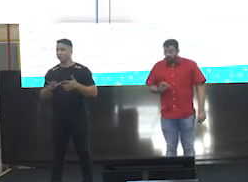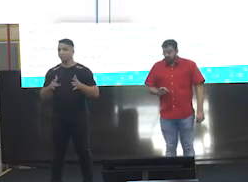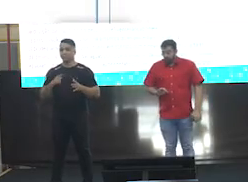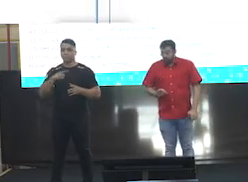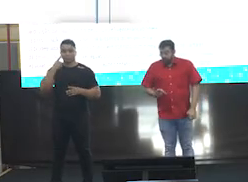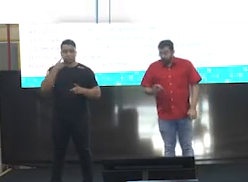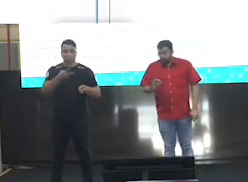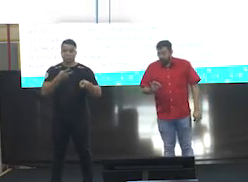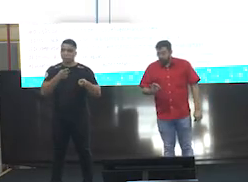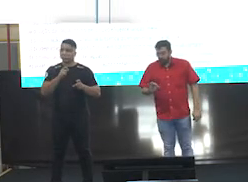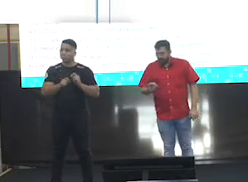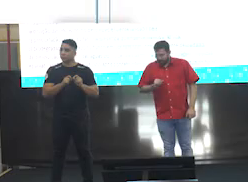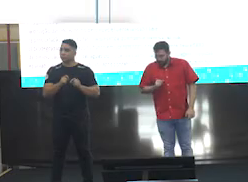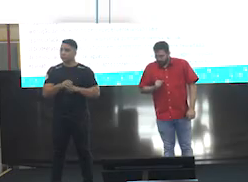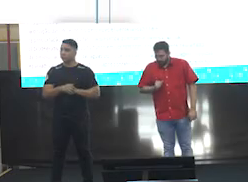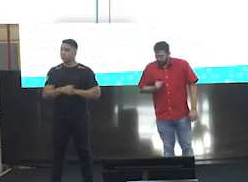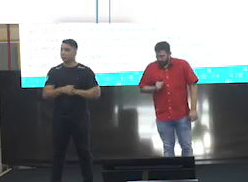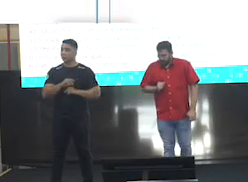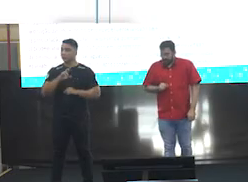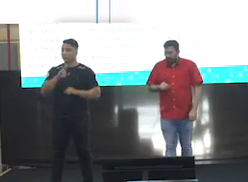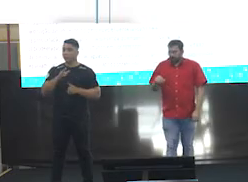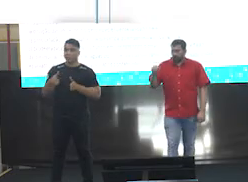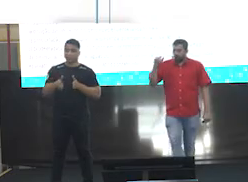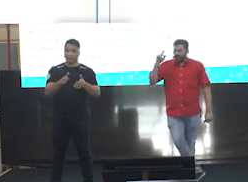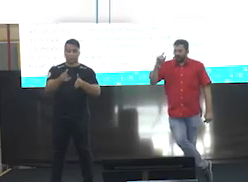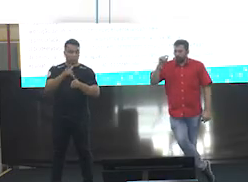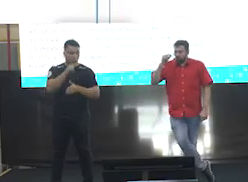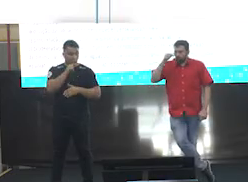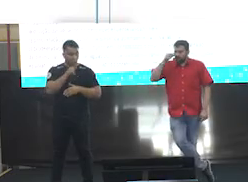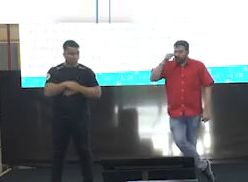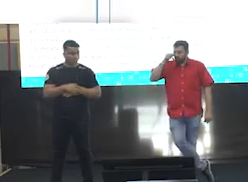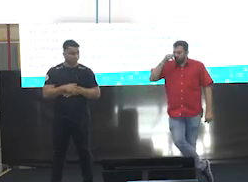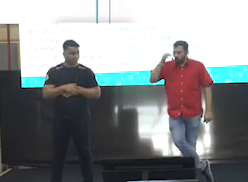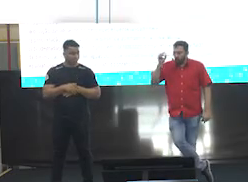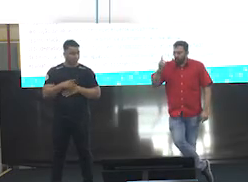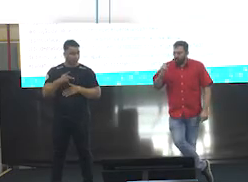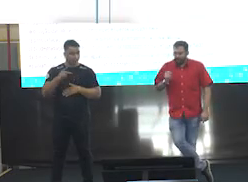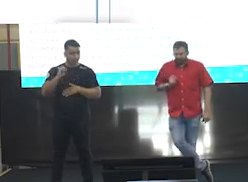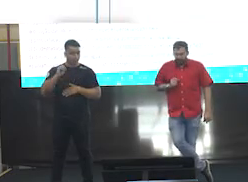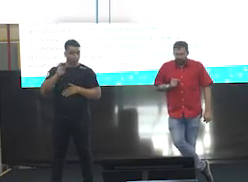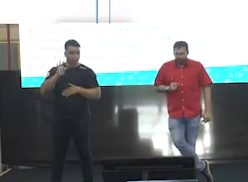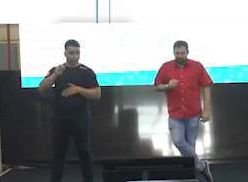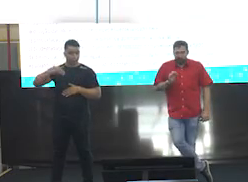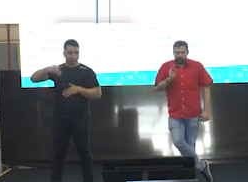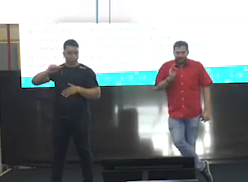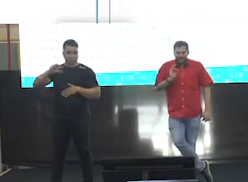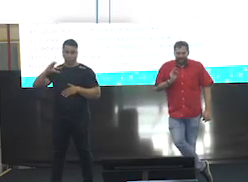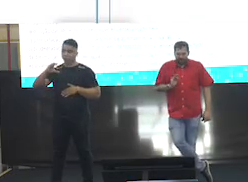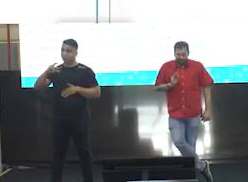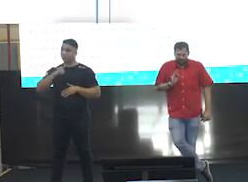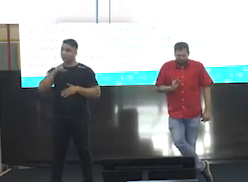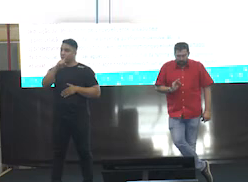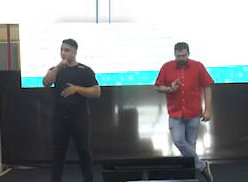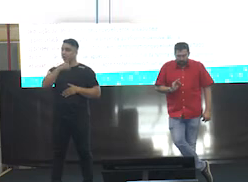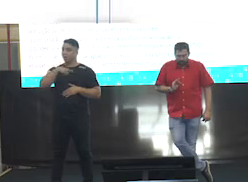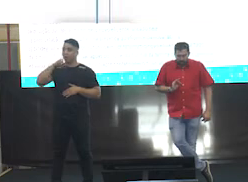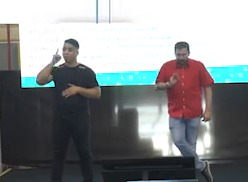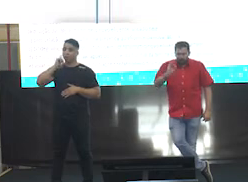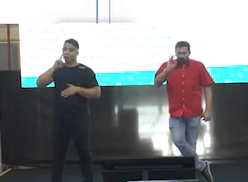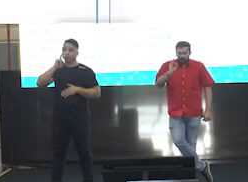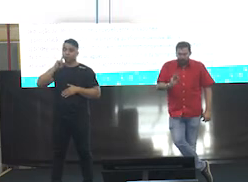verificou-se que o rio Potomac, situado no estado norte-americano de